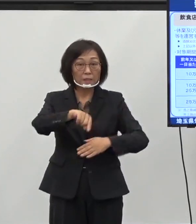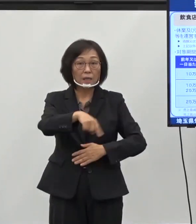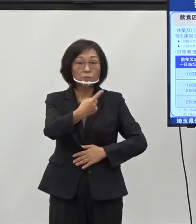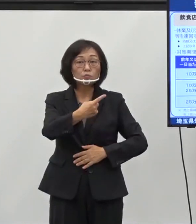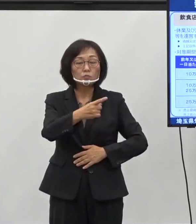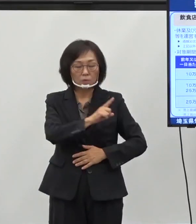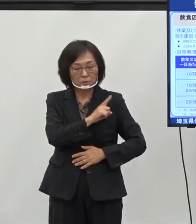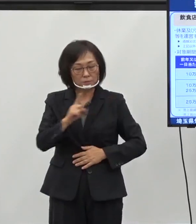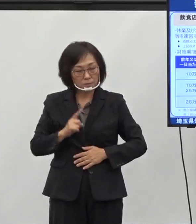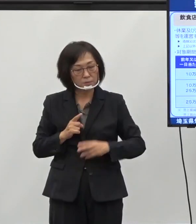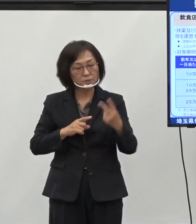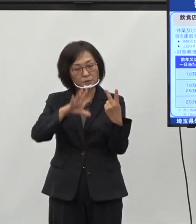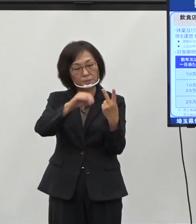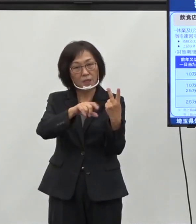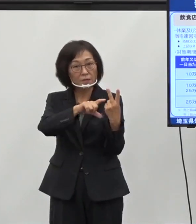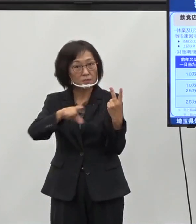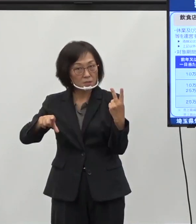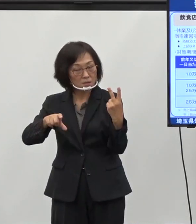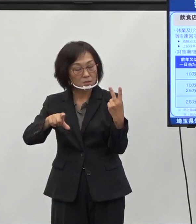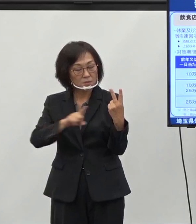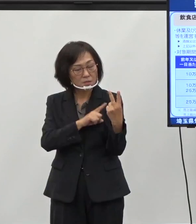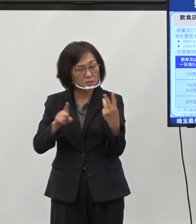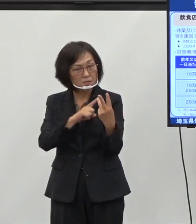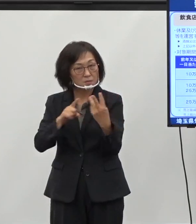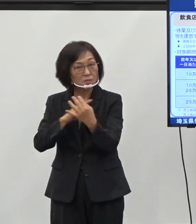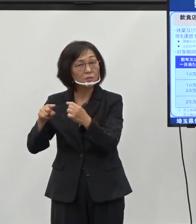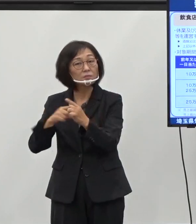2万円に日数を乗じ、そして